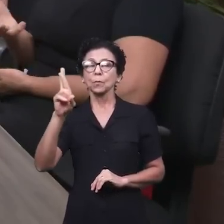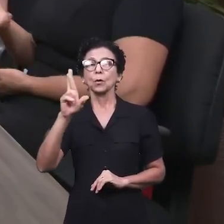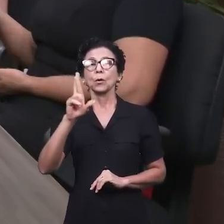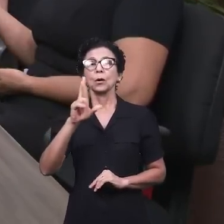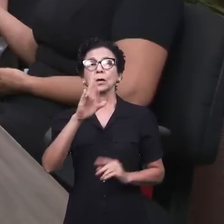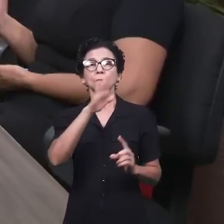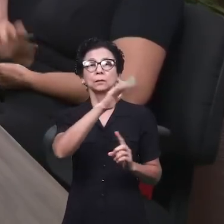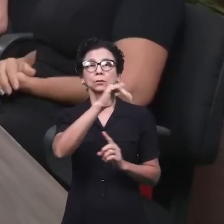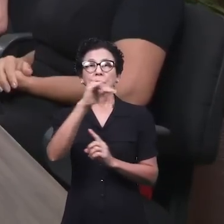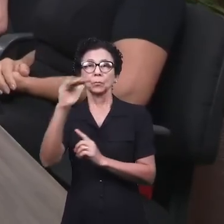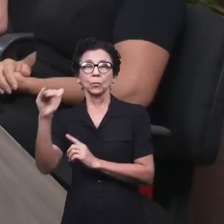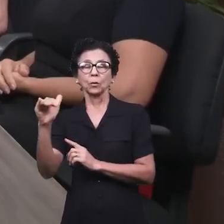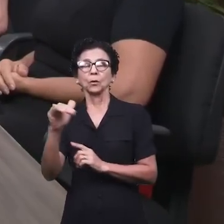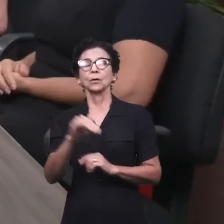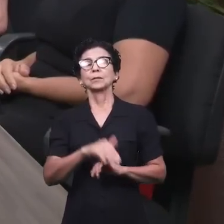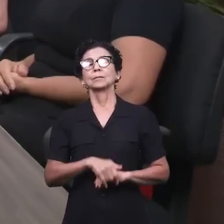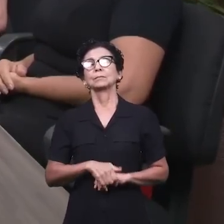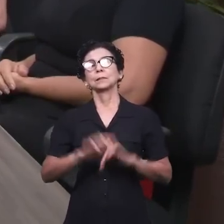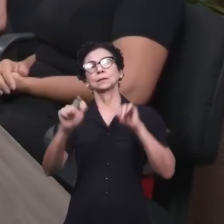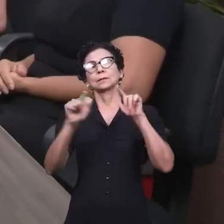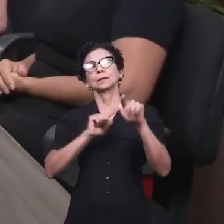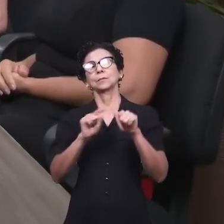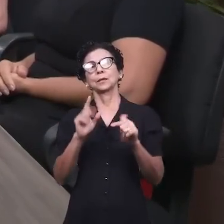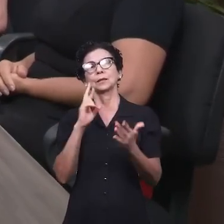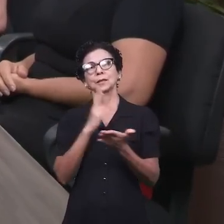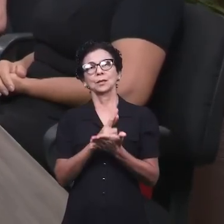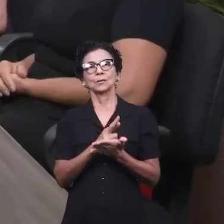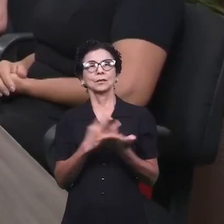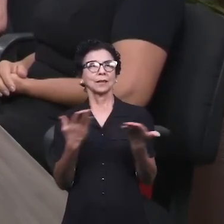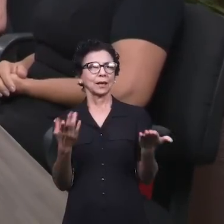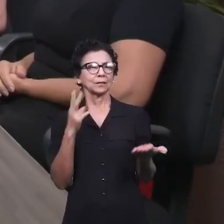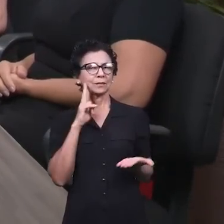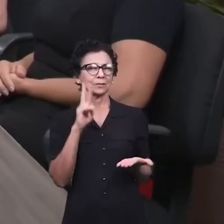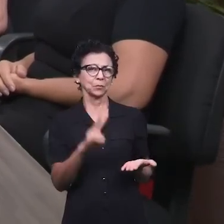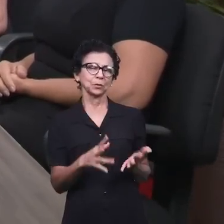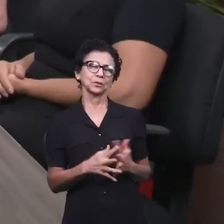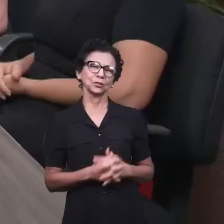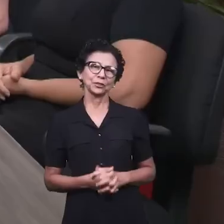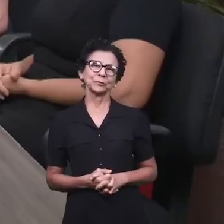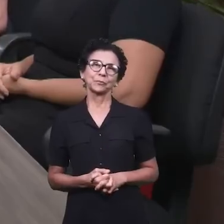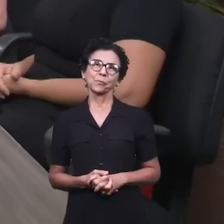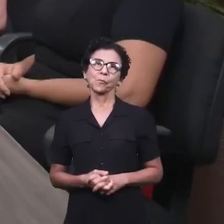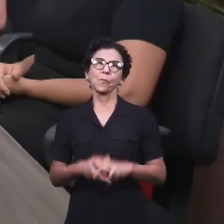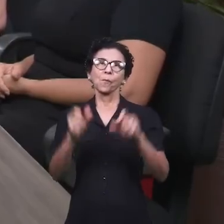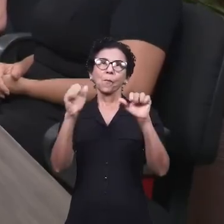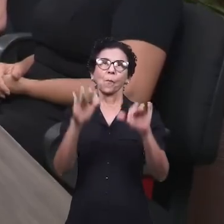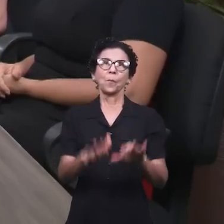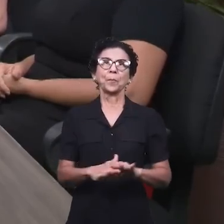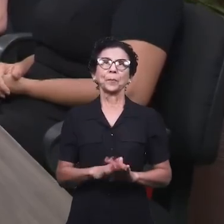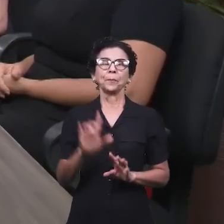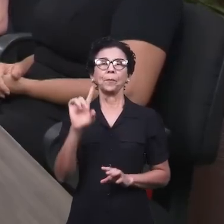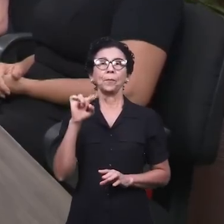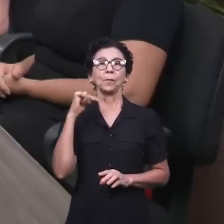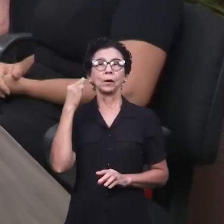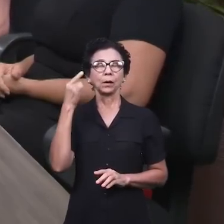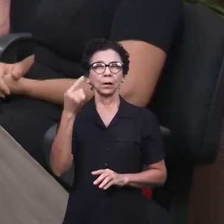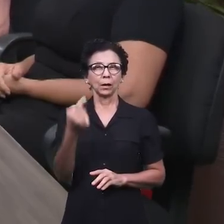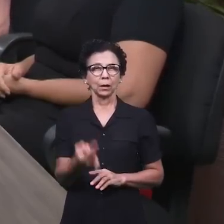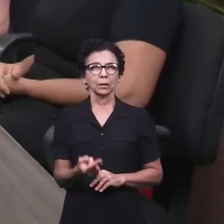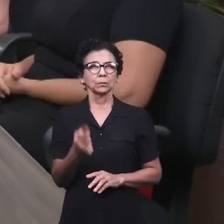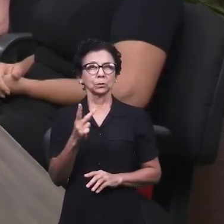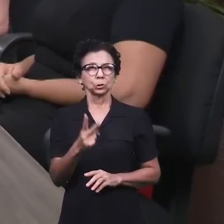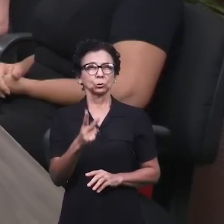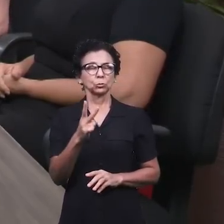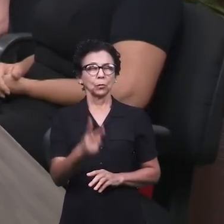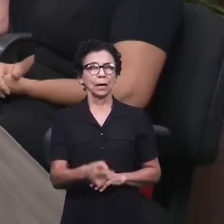e hoje nós estamos vendo o resultado de todo Glória a esse Deus. trabalho. Que é uma Aleluia. grande bênção, né? Amém. E mais para frente a gente vai falar um pouco mais sobre